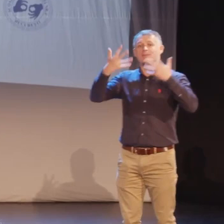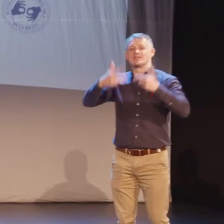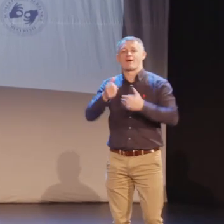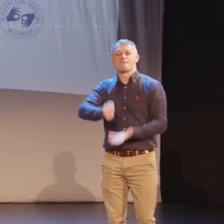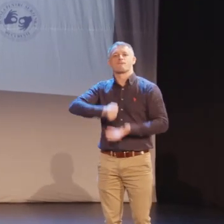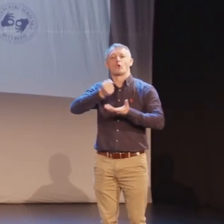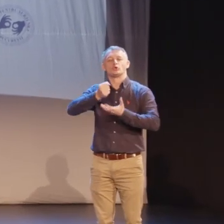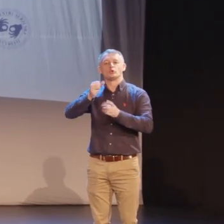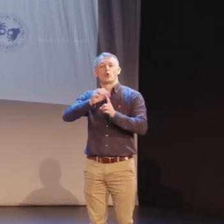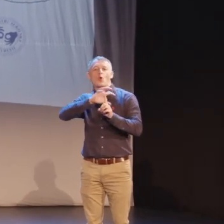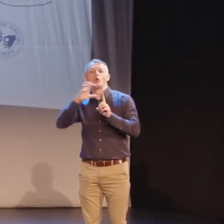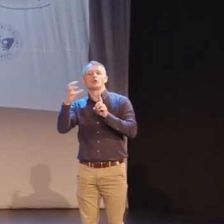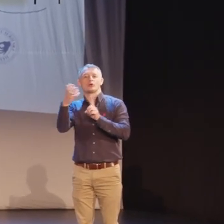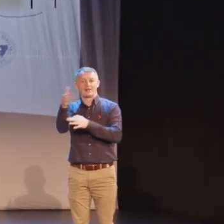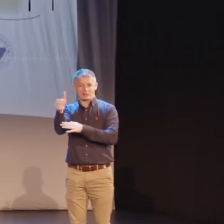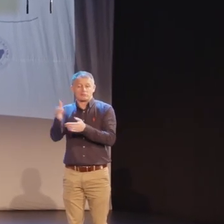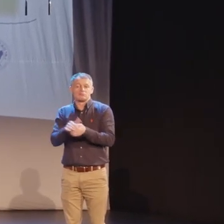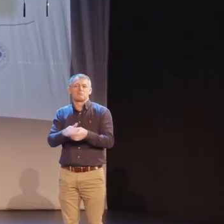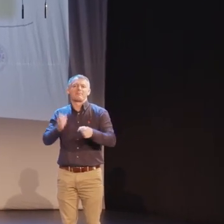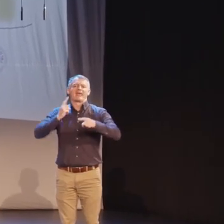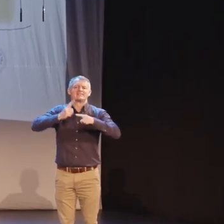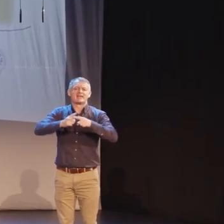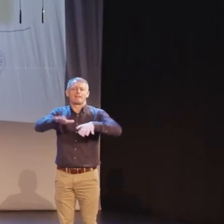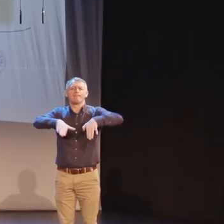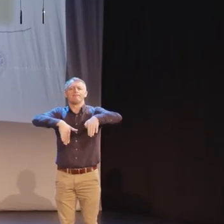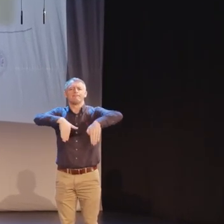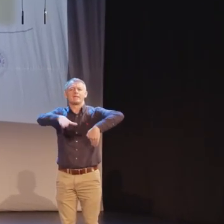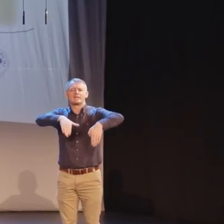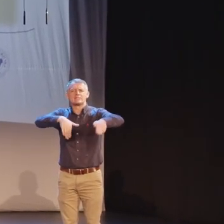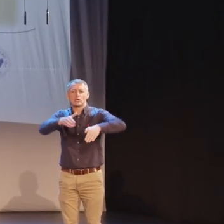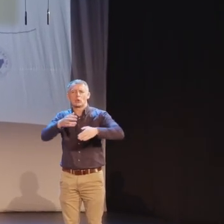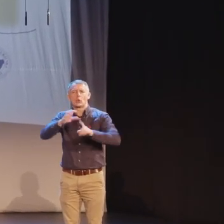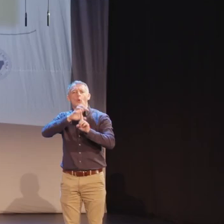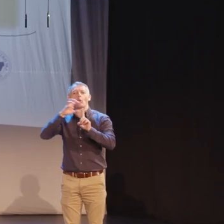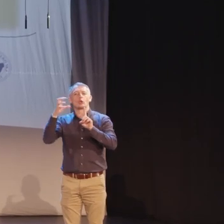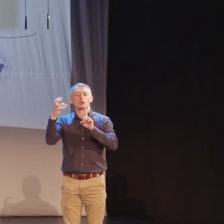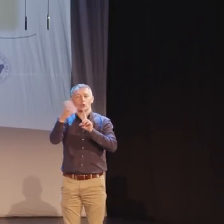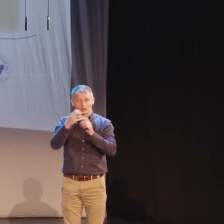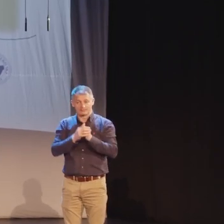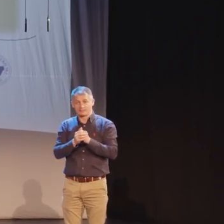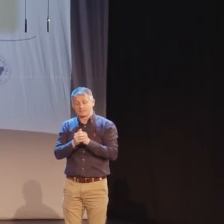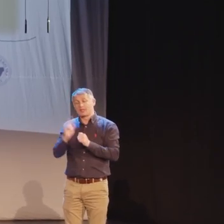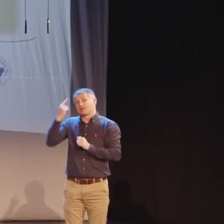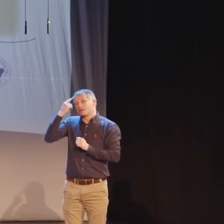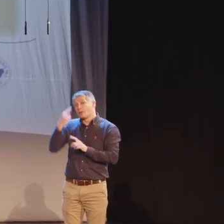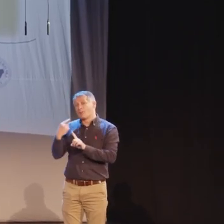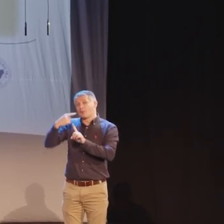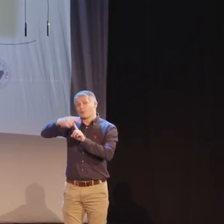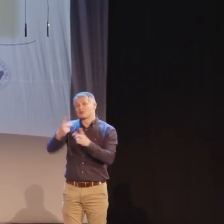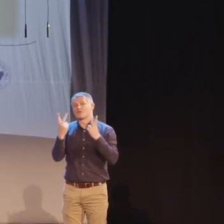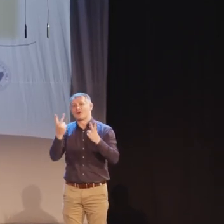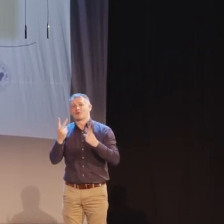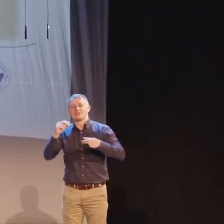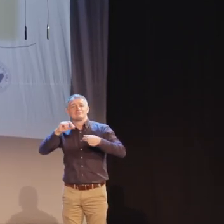Național, mai exact Ministerul Culturii, se gândește că plus valoare înseamnă, până la urmă,